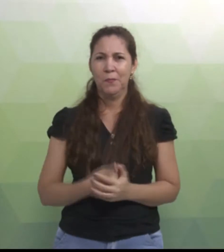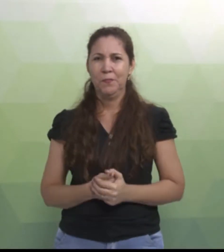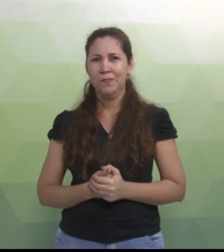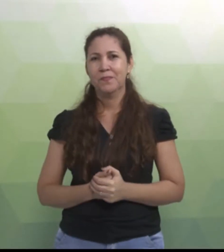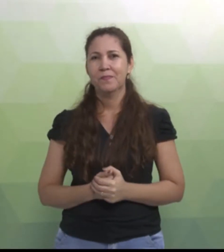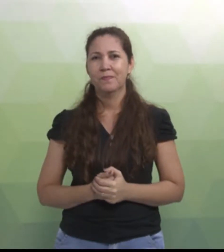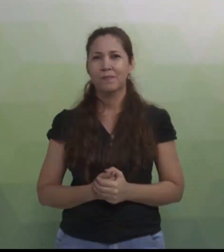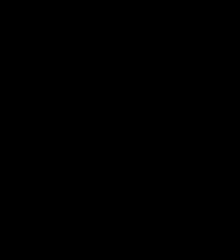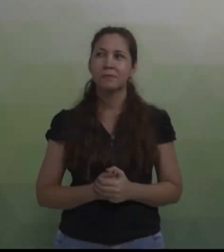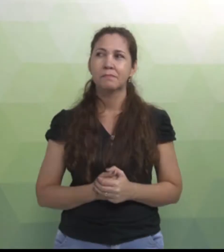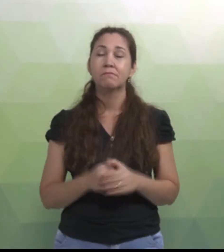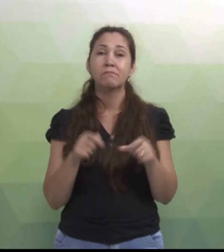Primeiro,